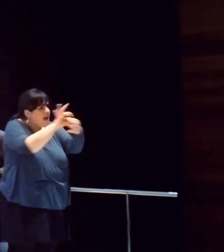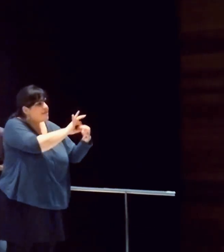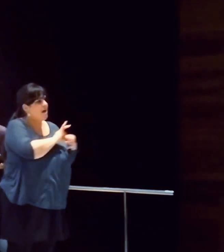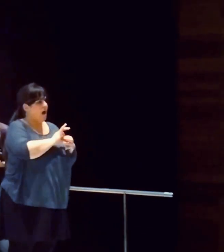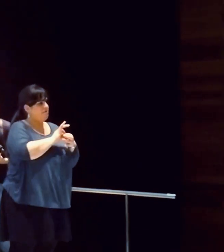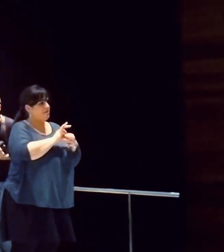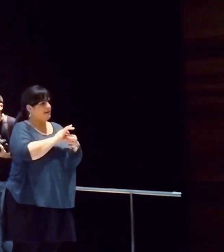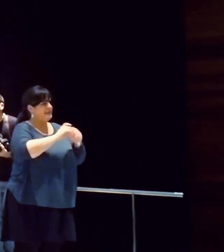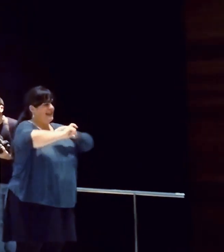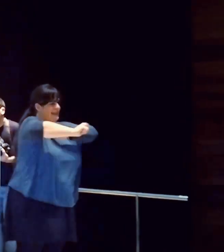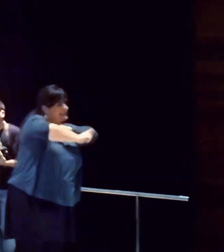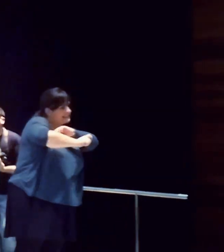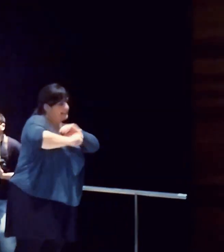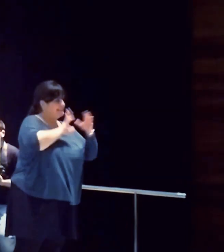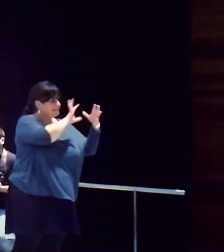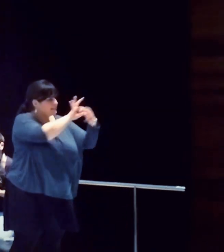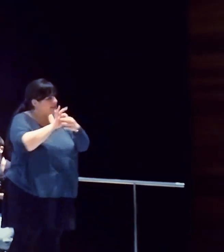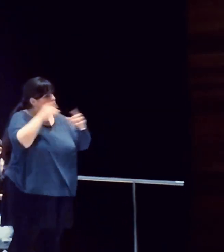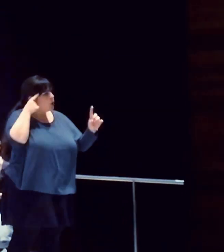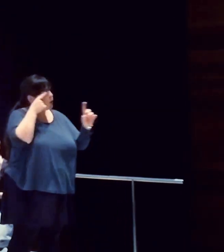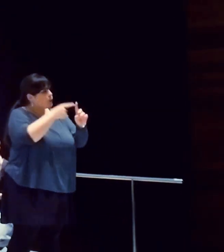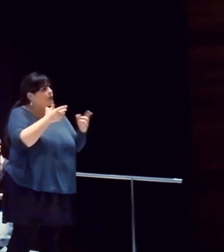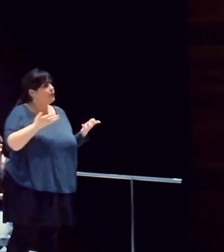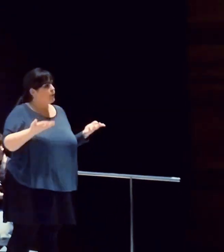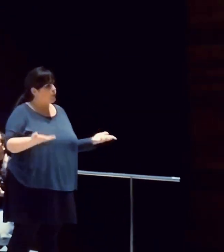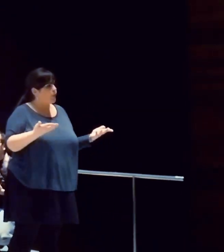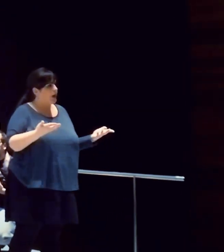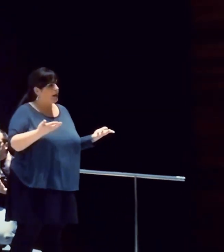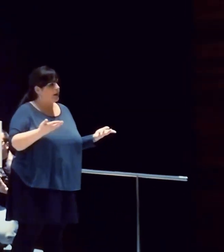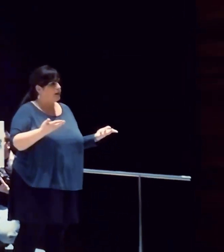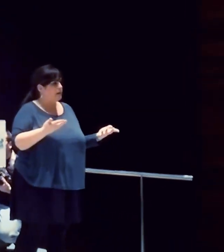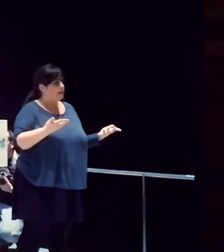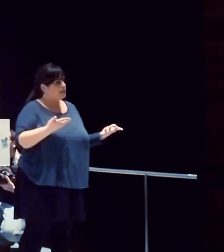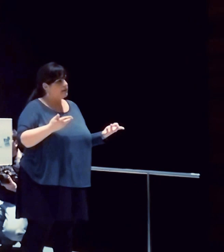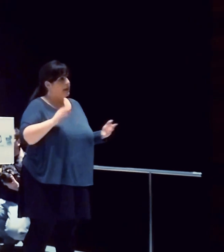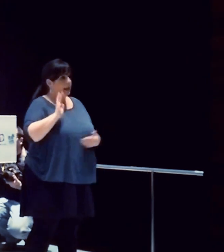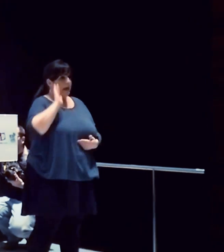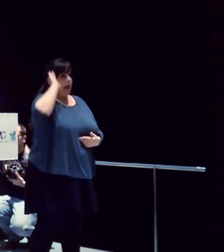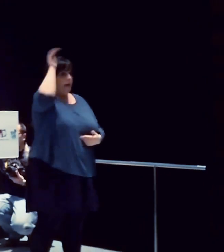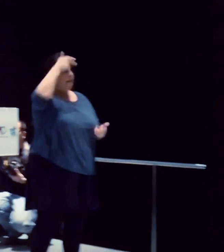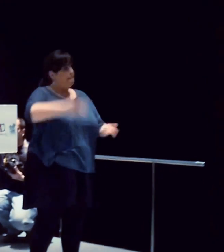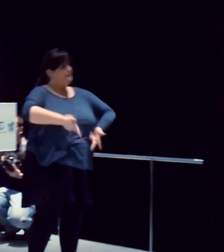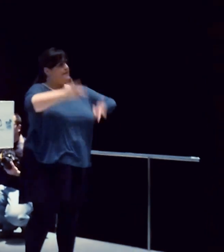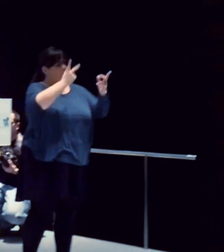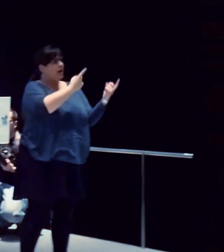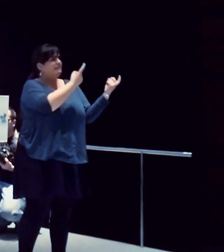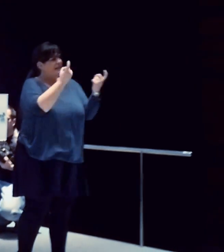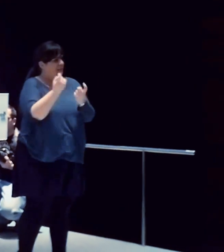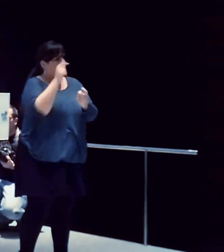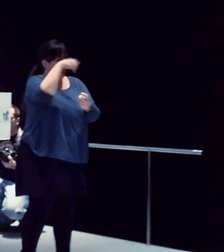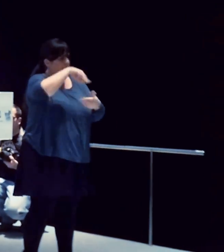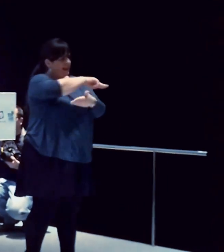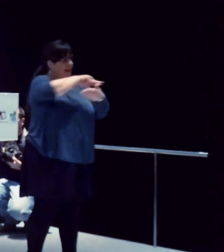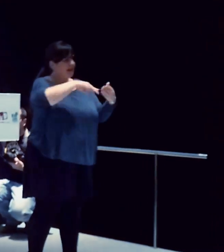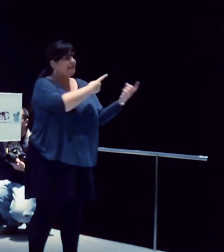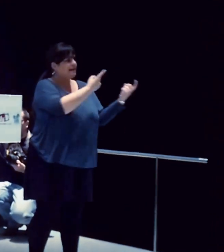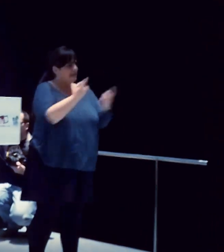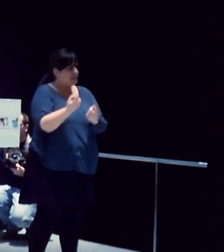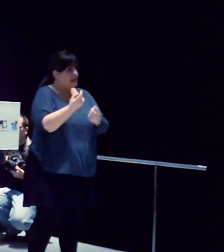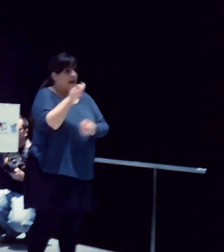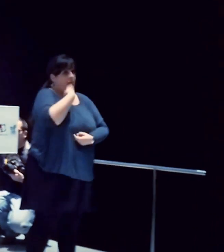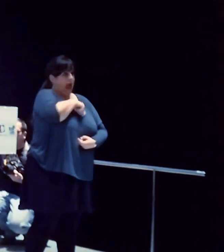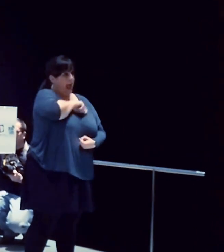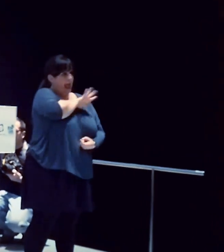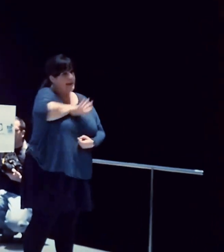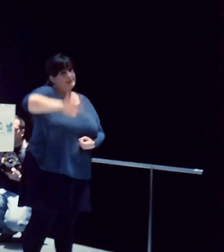caso estratégico, para precisamente las crevas democráticas son necesarias, no interior de la lista, el Estado español,